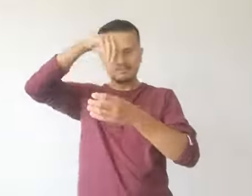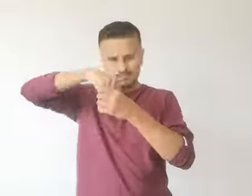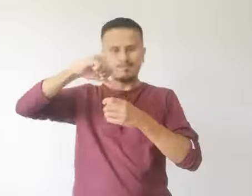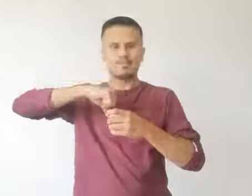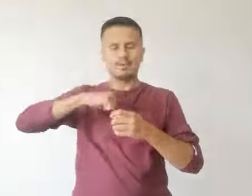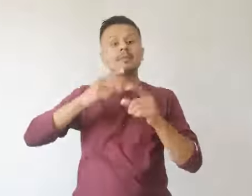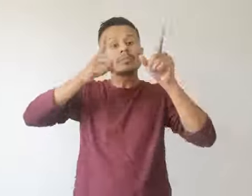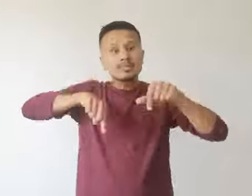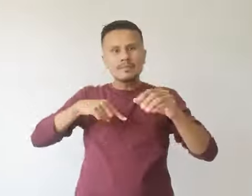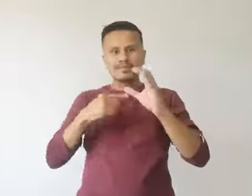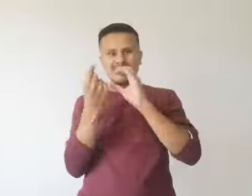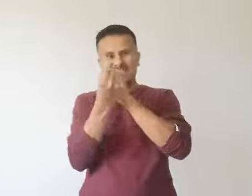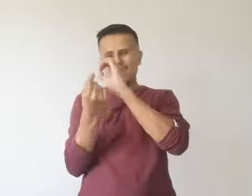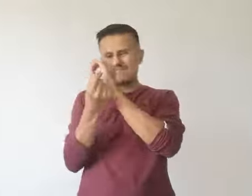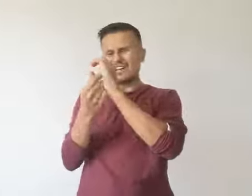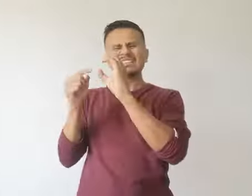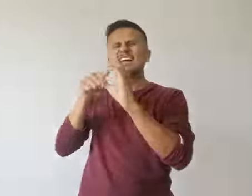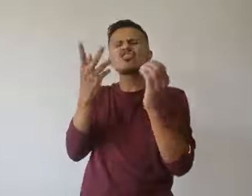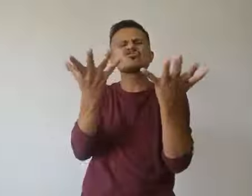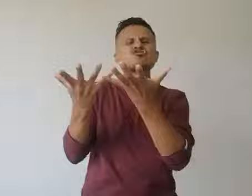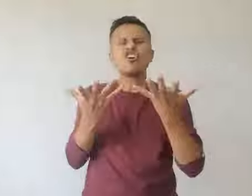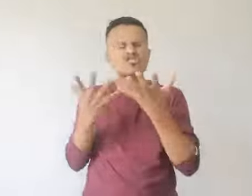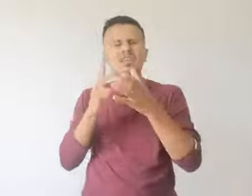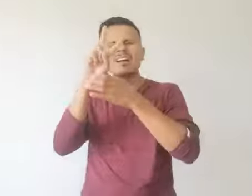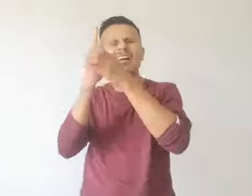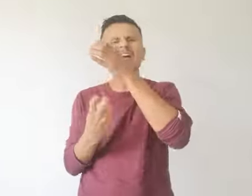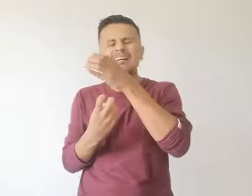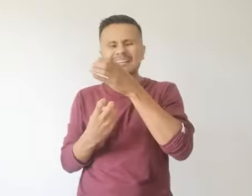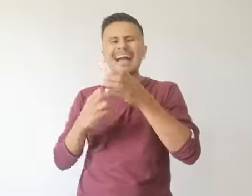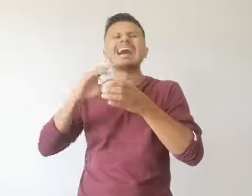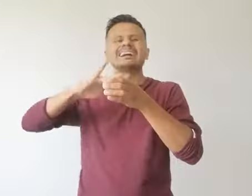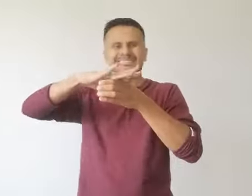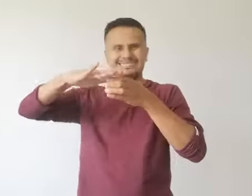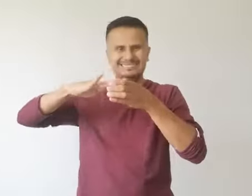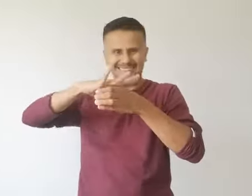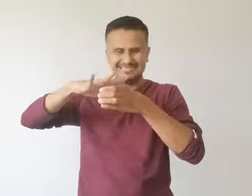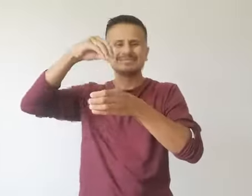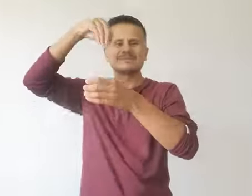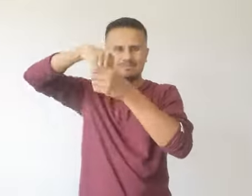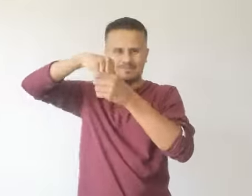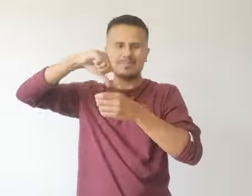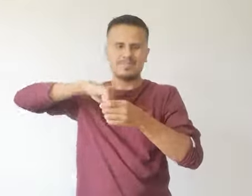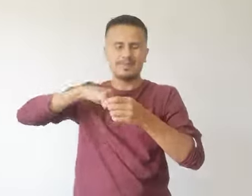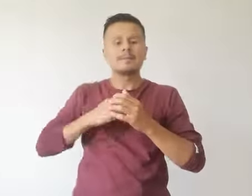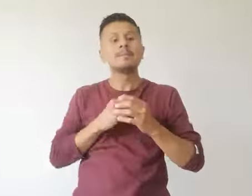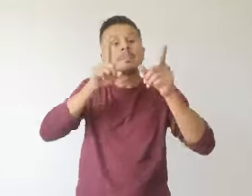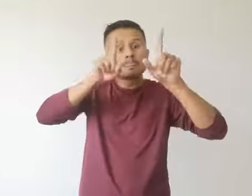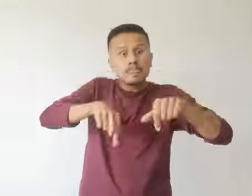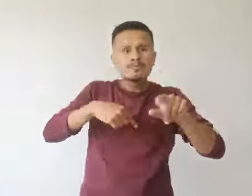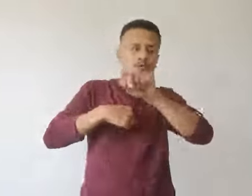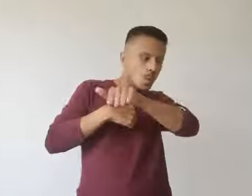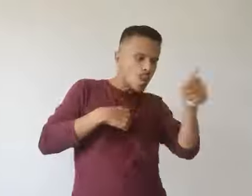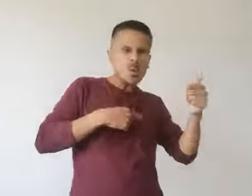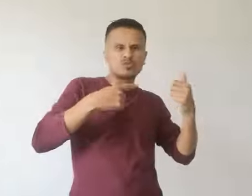pequeña, circular y se encuentra en el citoplasma. Mientras que en organismos más complejos, tales como plantas, animales